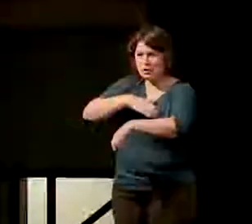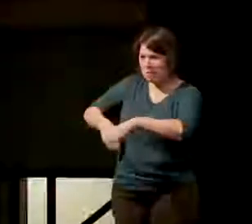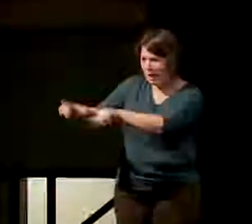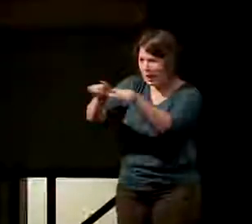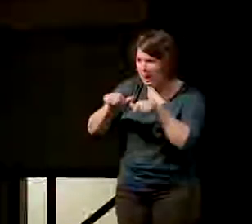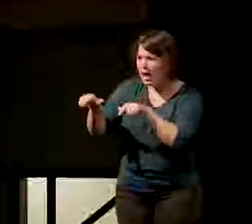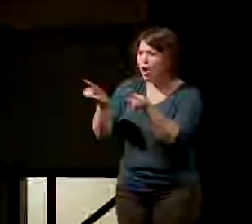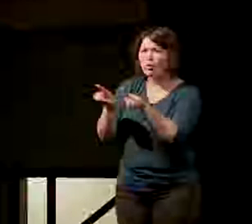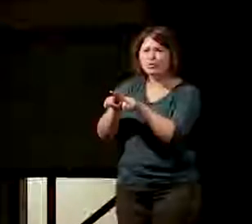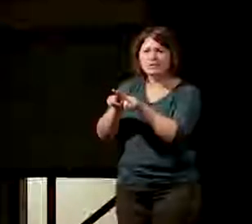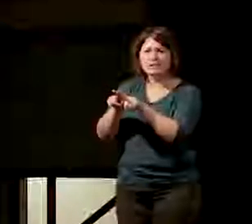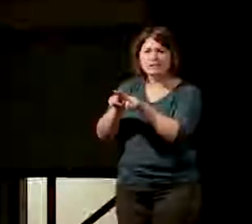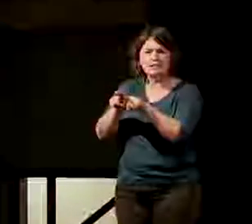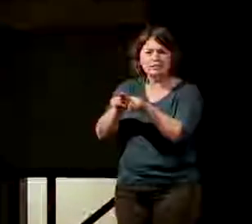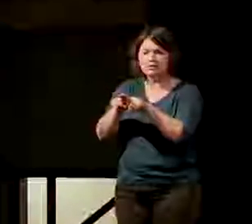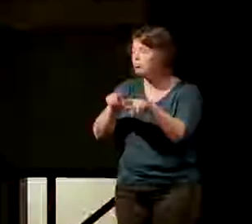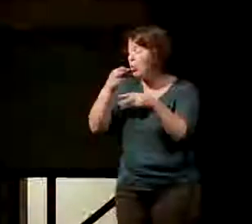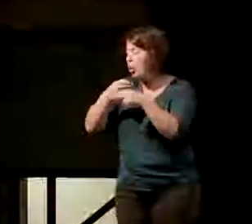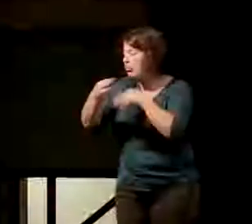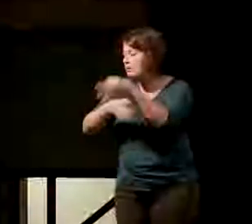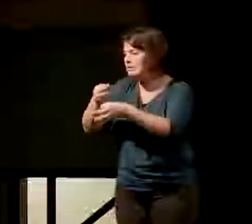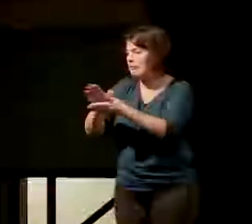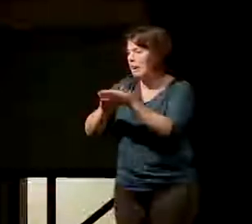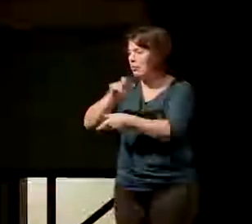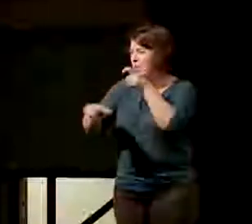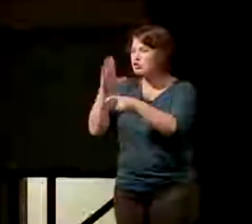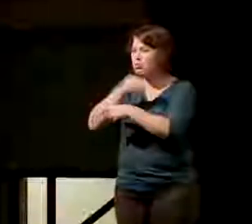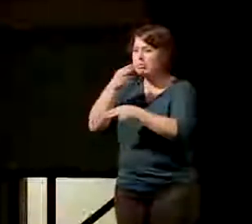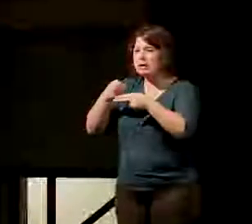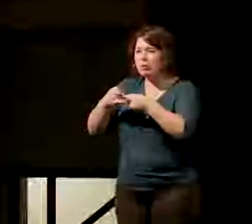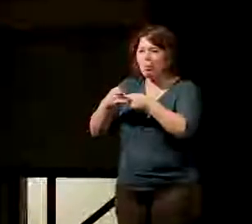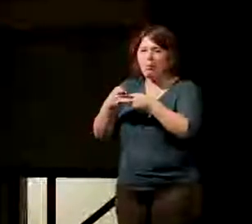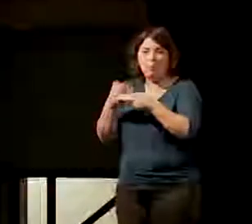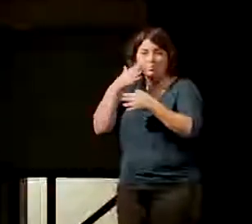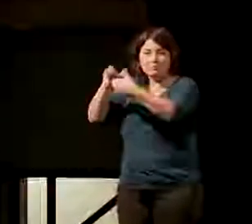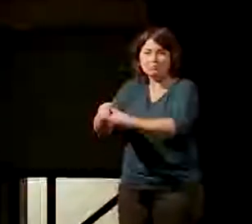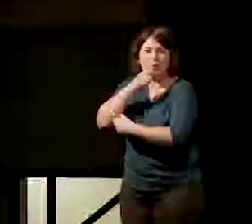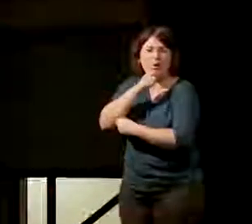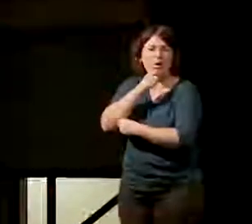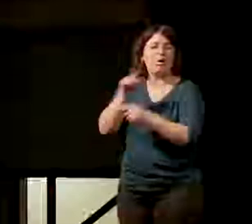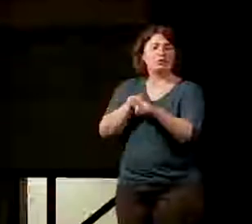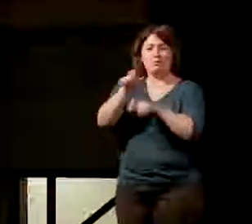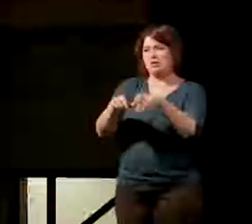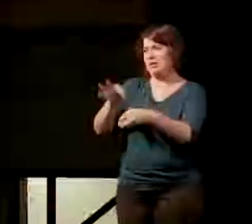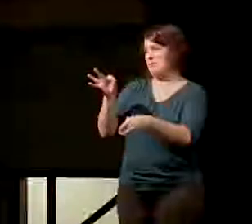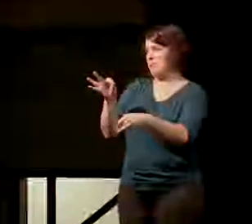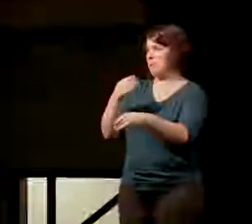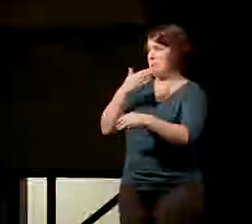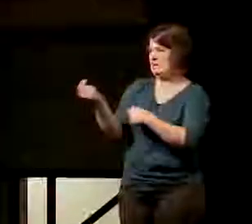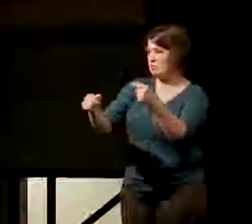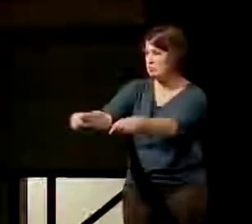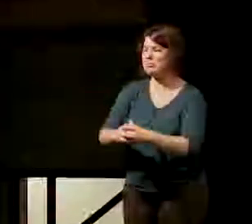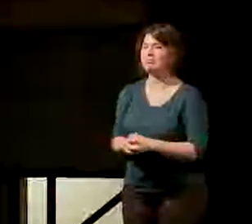J'aperçois Armel Gourville. J'ai vu Fabrice Jacob. Je m'excuse pour celles et ceux que je n'ai pas encore rencontrés ce soir. Merci à tous les élus